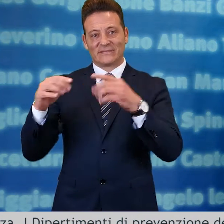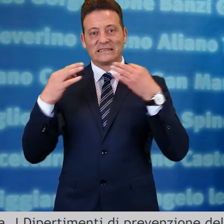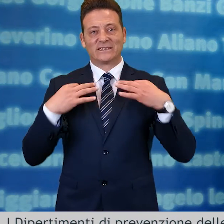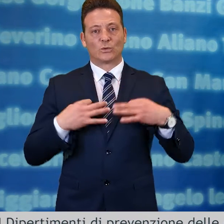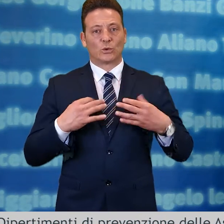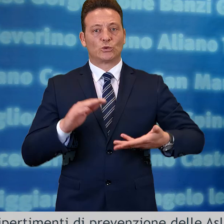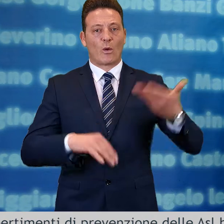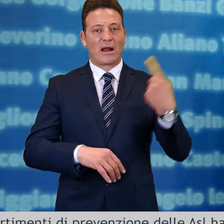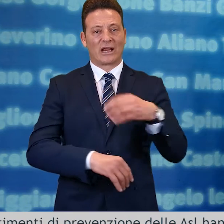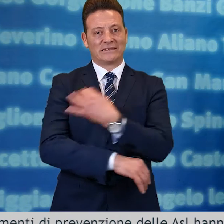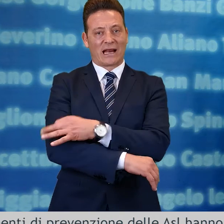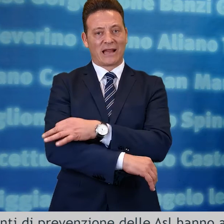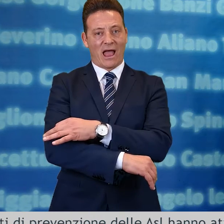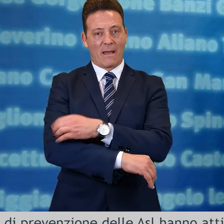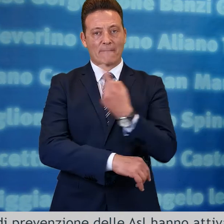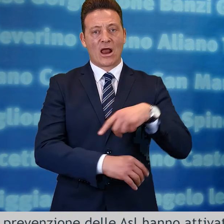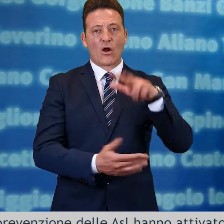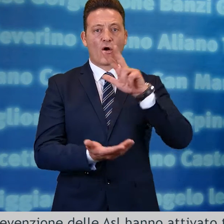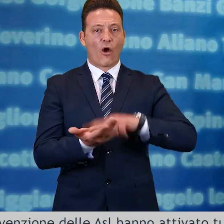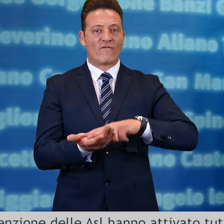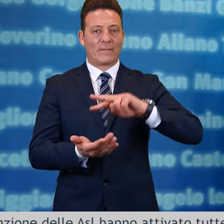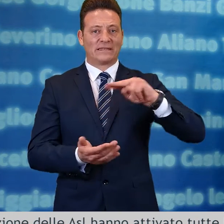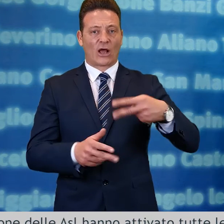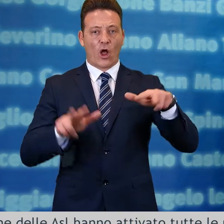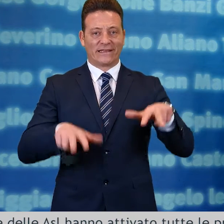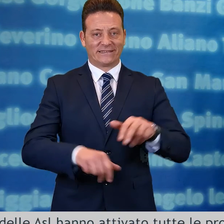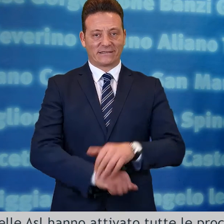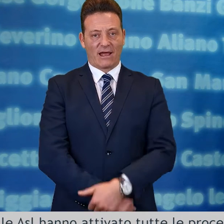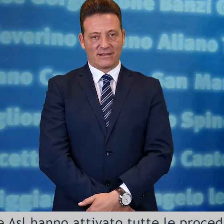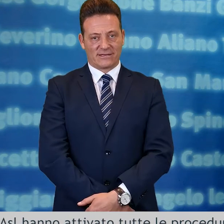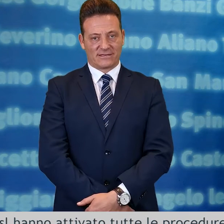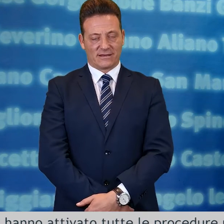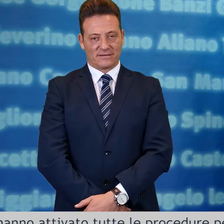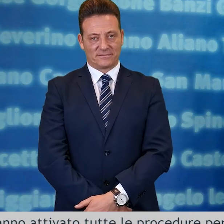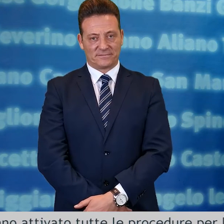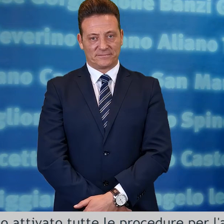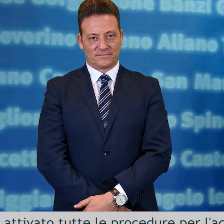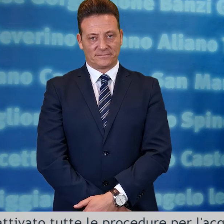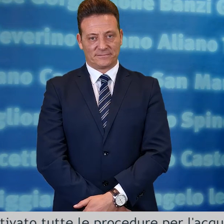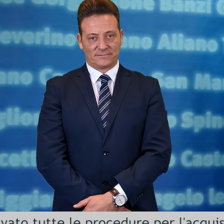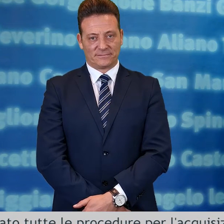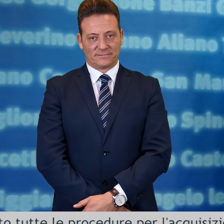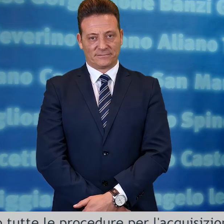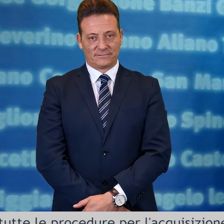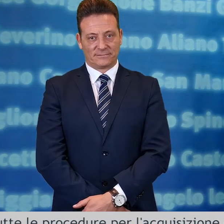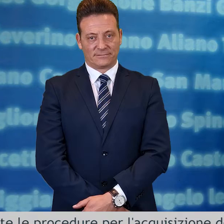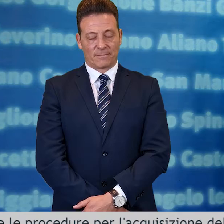superiore di sanità per la conferma di seconda istanza i dipartimenti